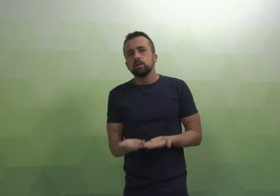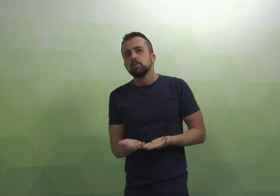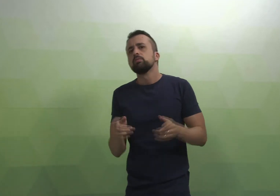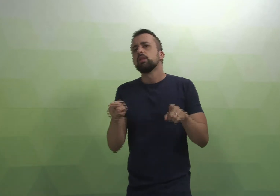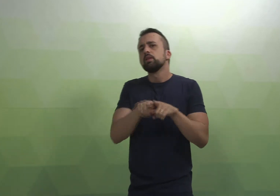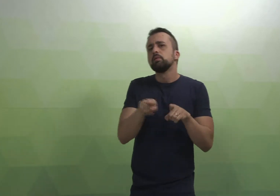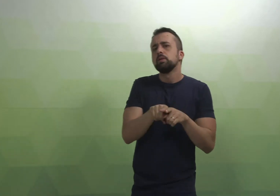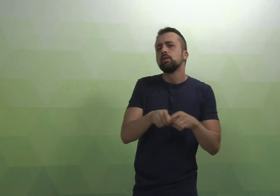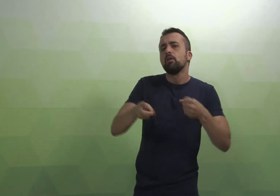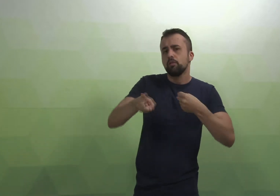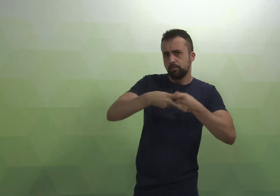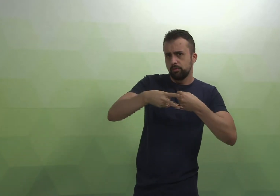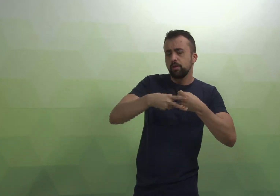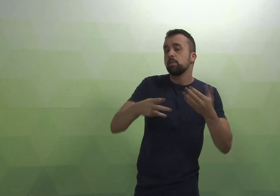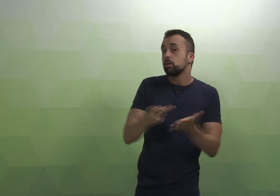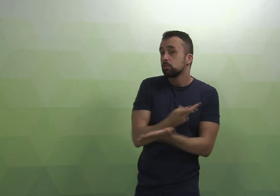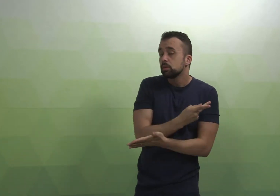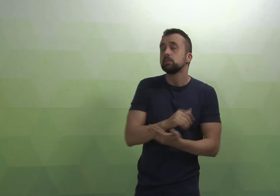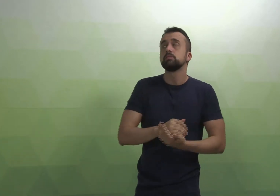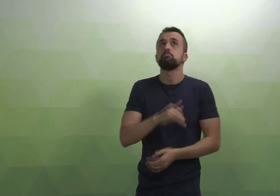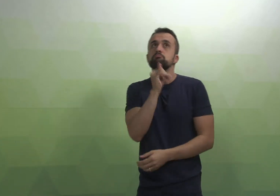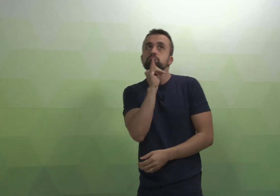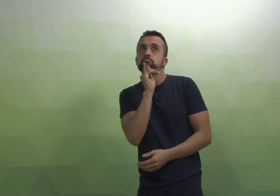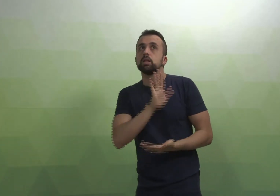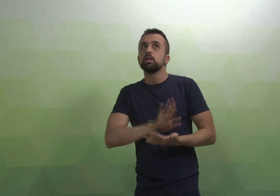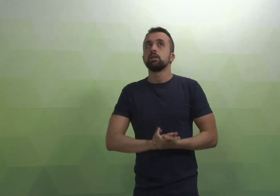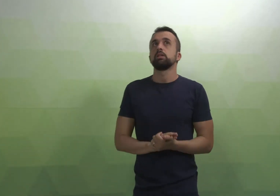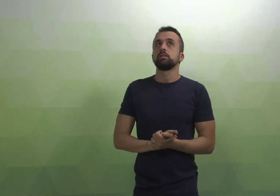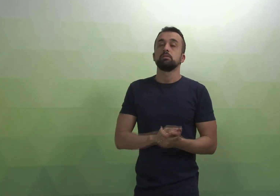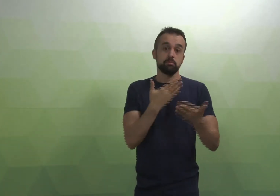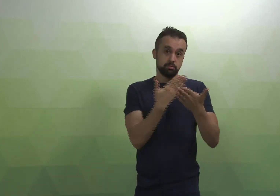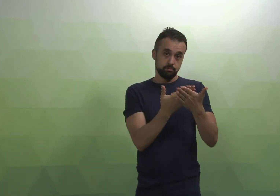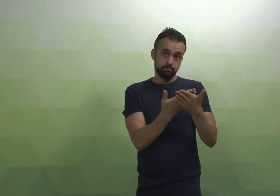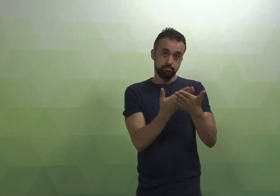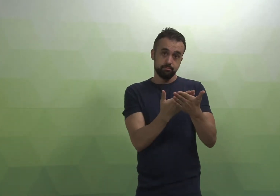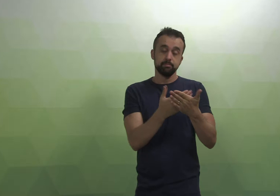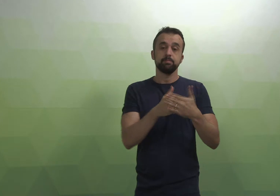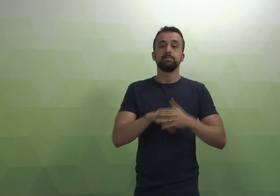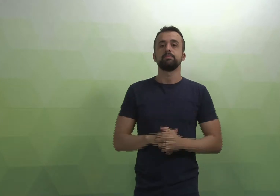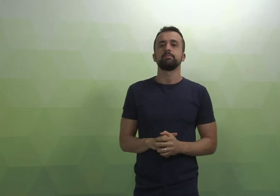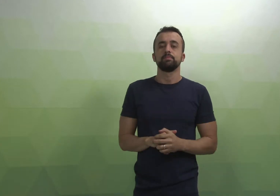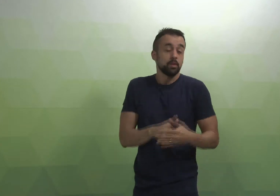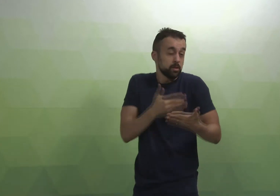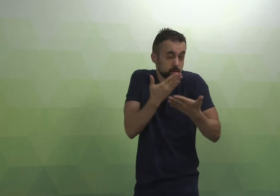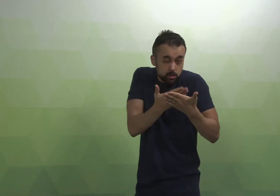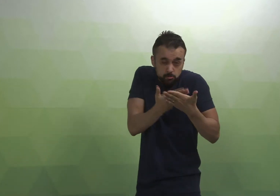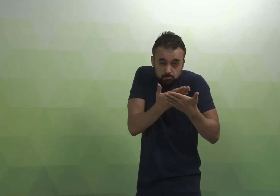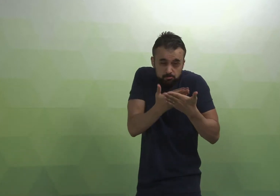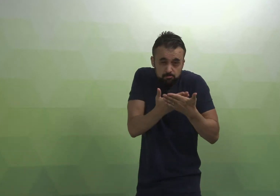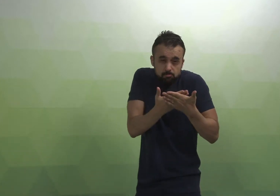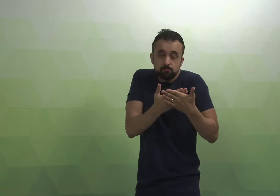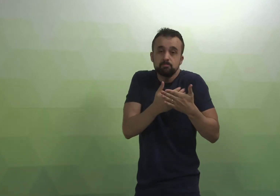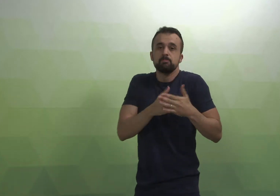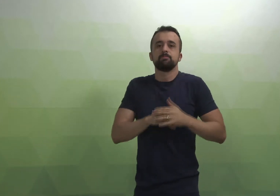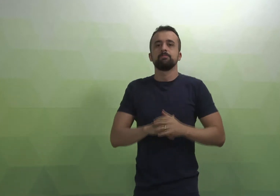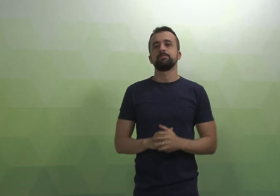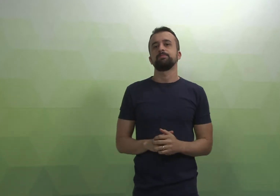Isso pode ocorrer também com verbos. Por exemplo, estudar, estudar